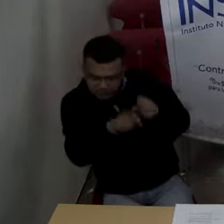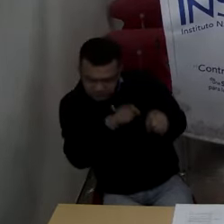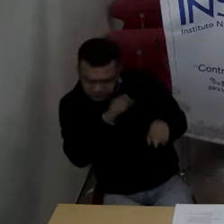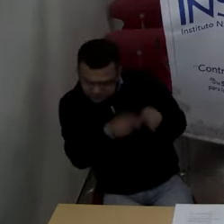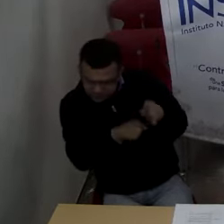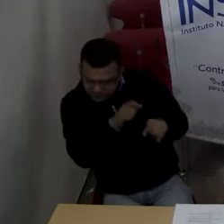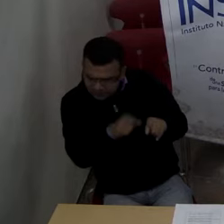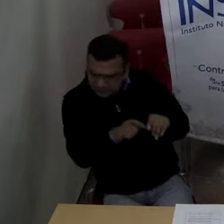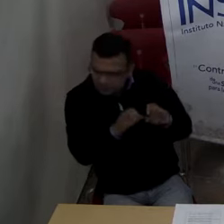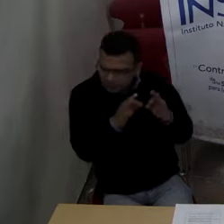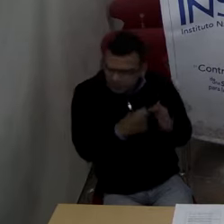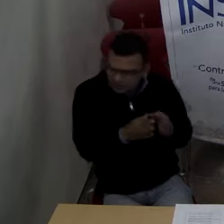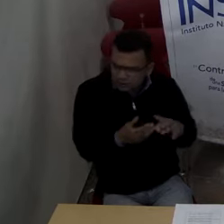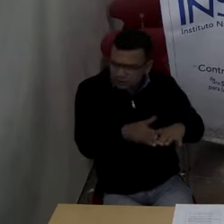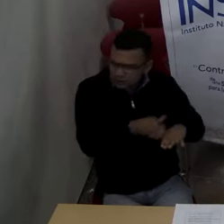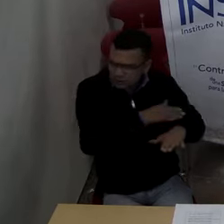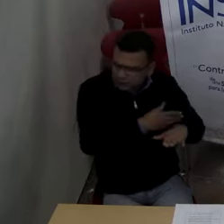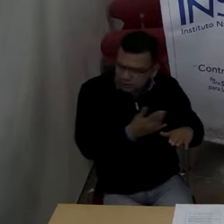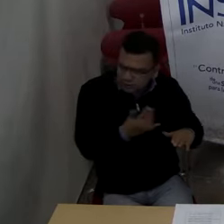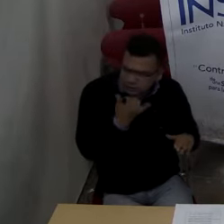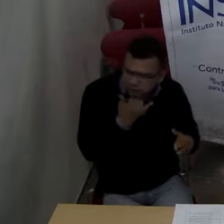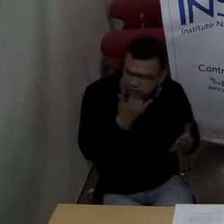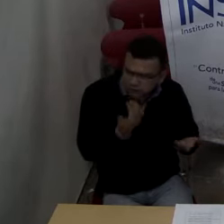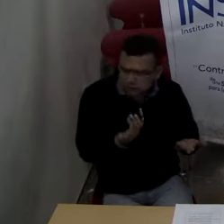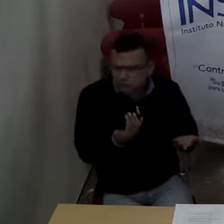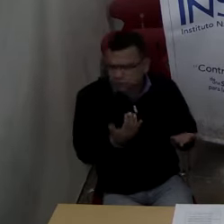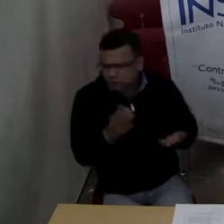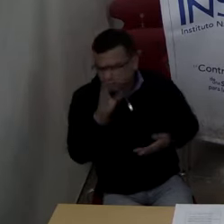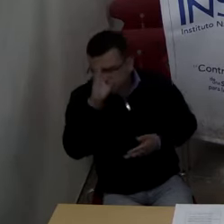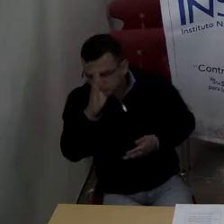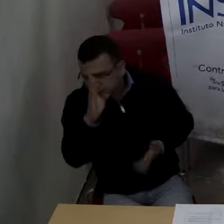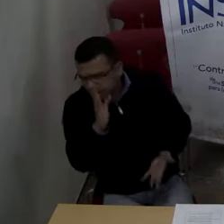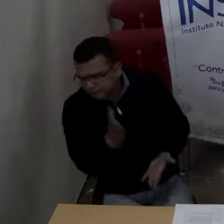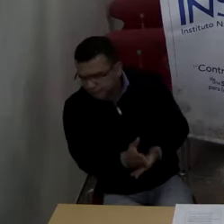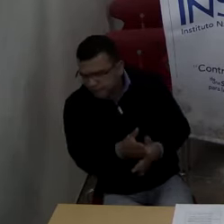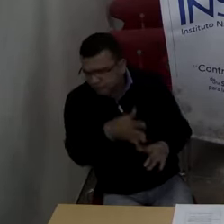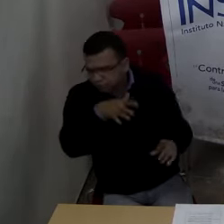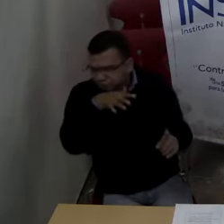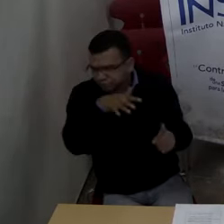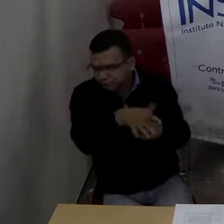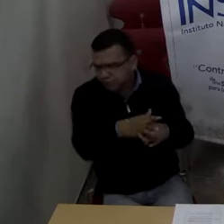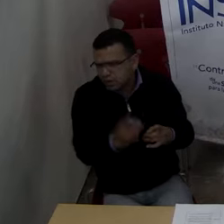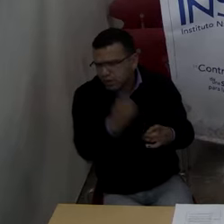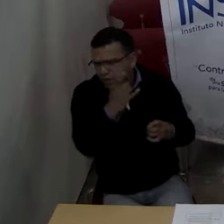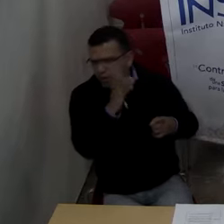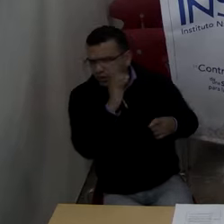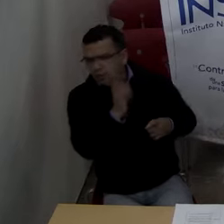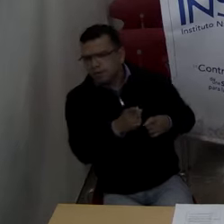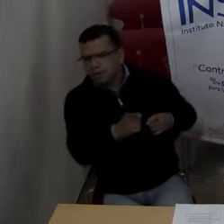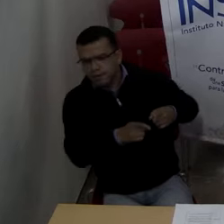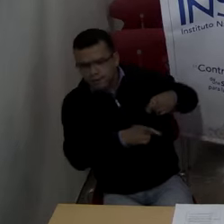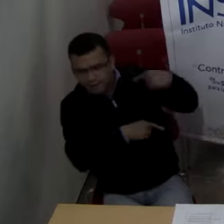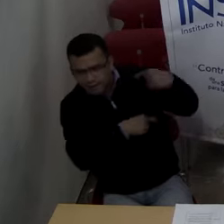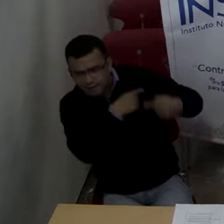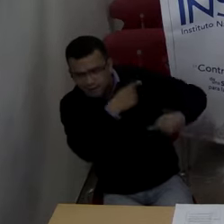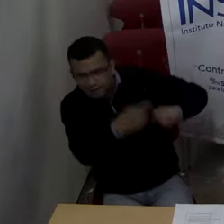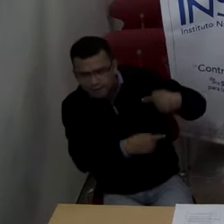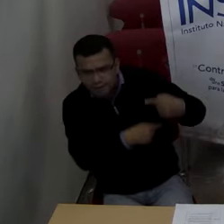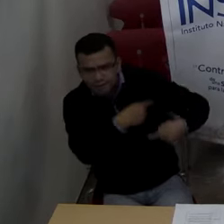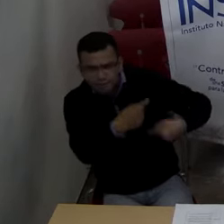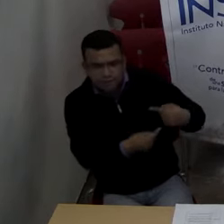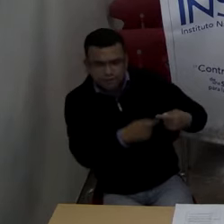esté involucrado factores de riesgo. Es importante en esta preparación